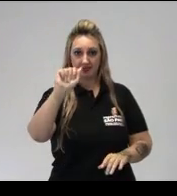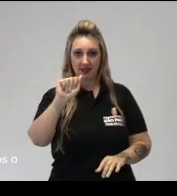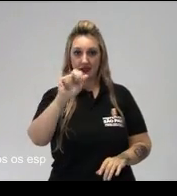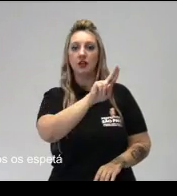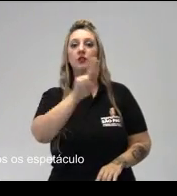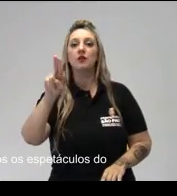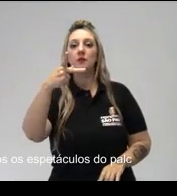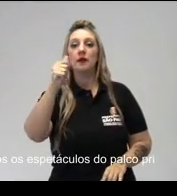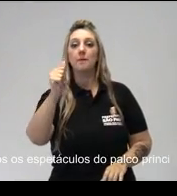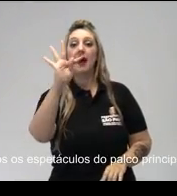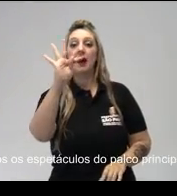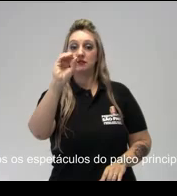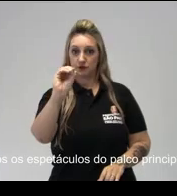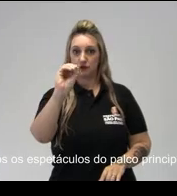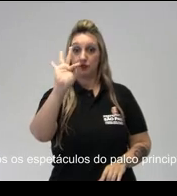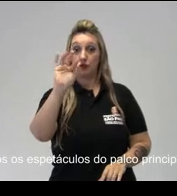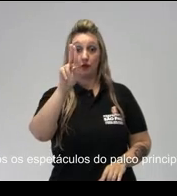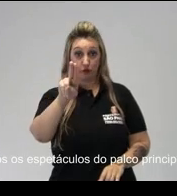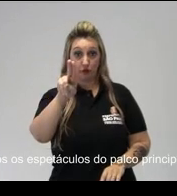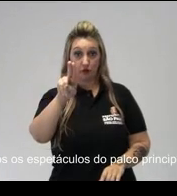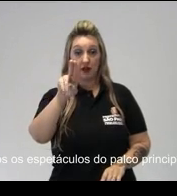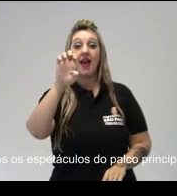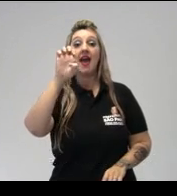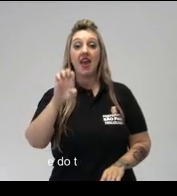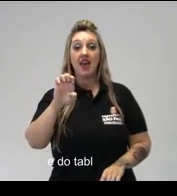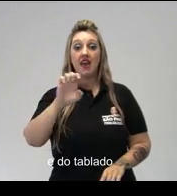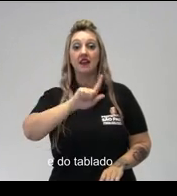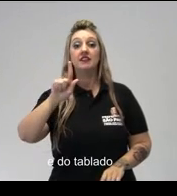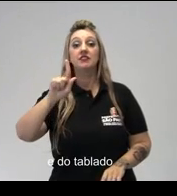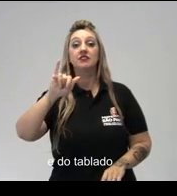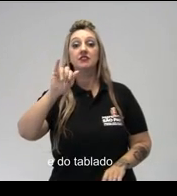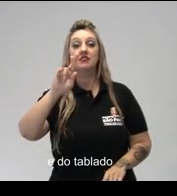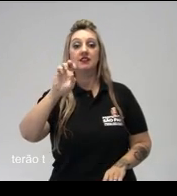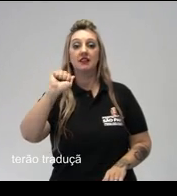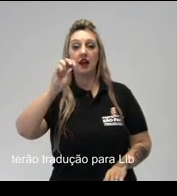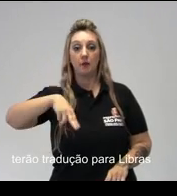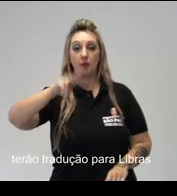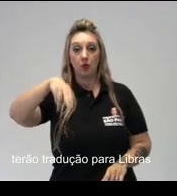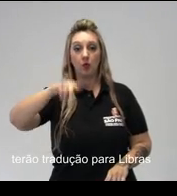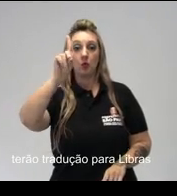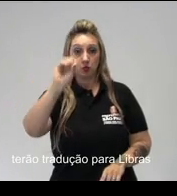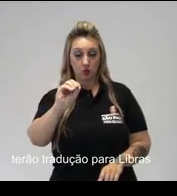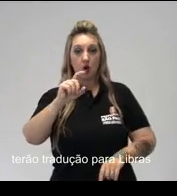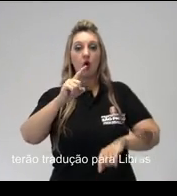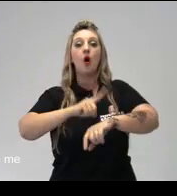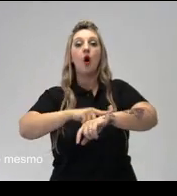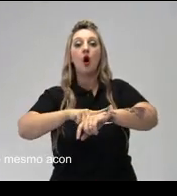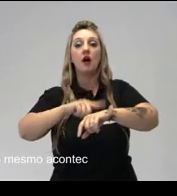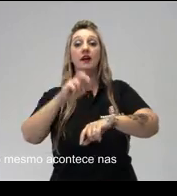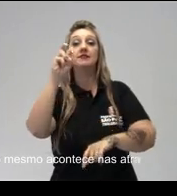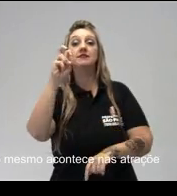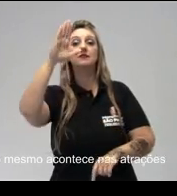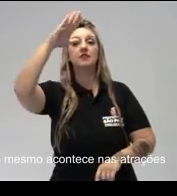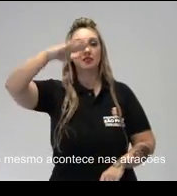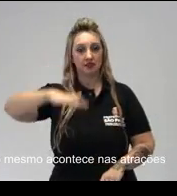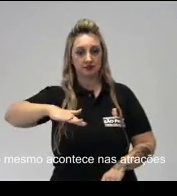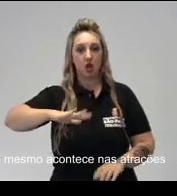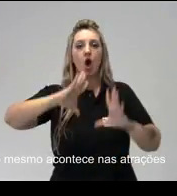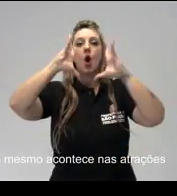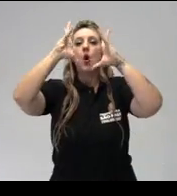tarde. Todos os espetáculos do palco principal e do tablado terão tradução para Libras. O mesmo